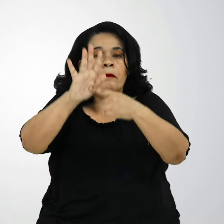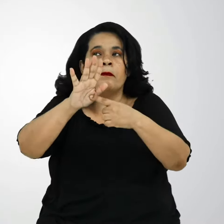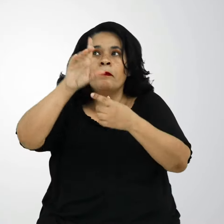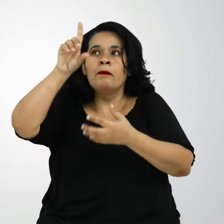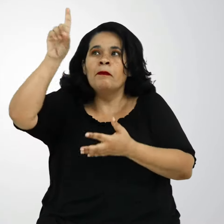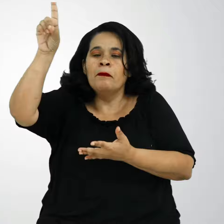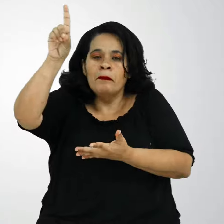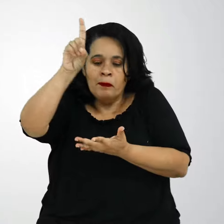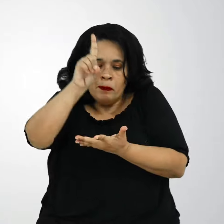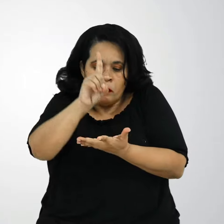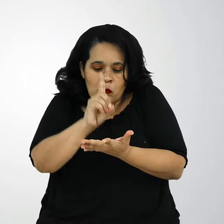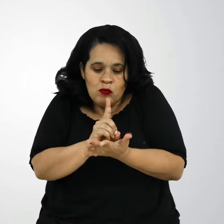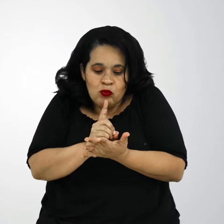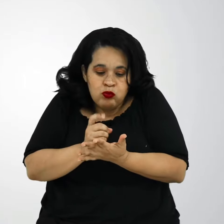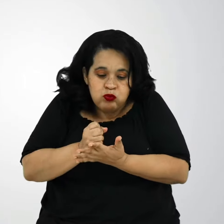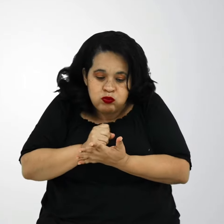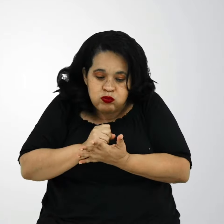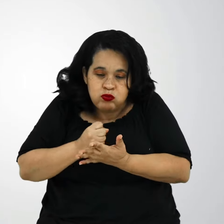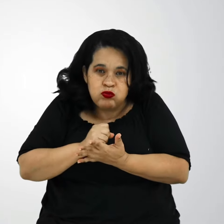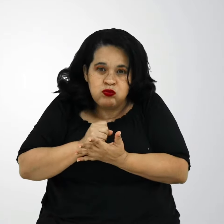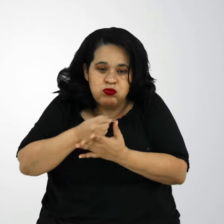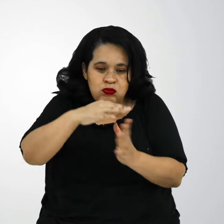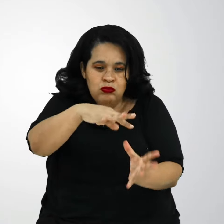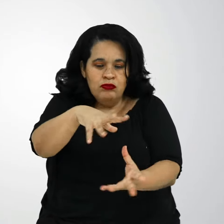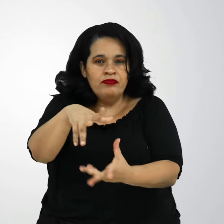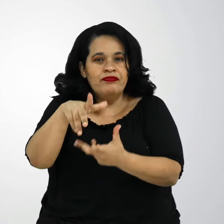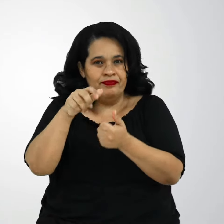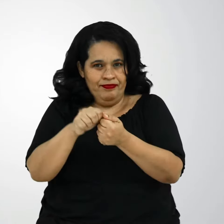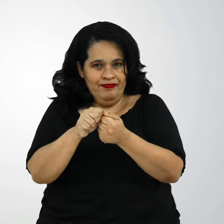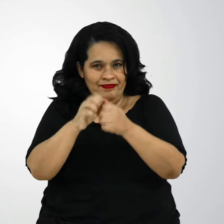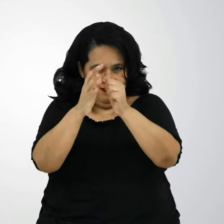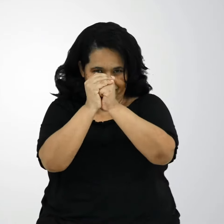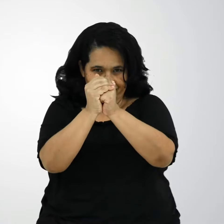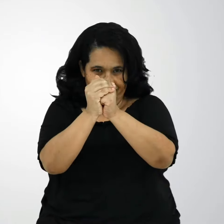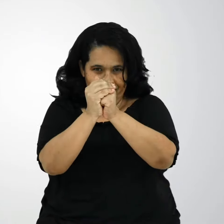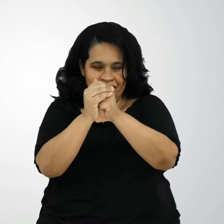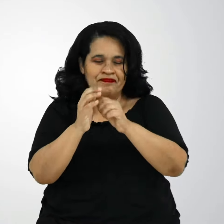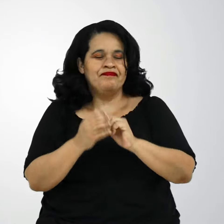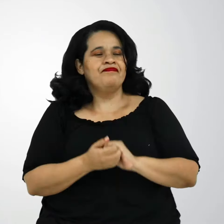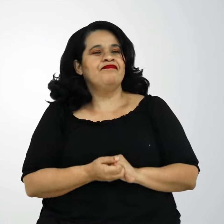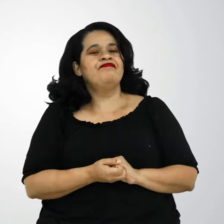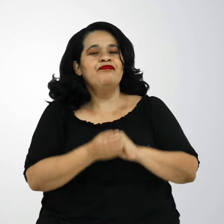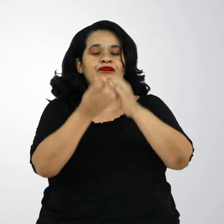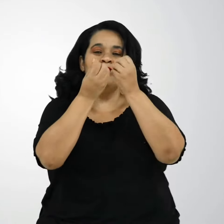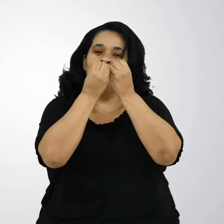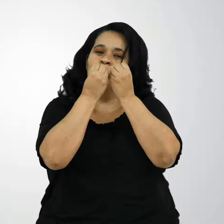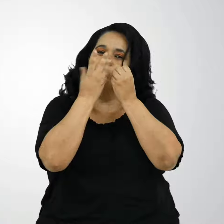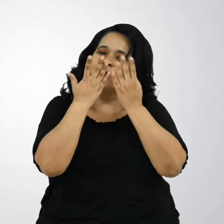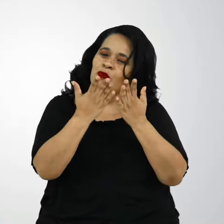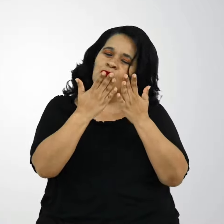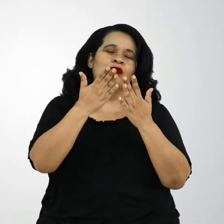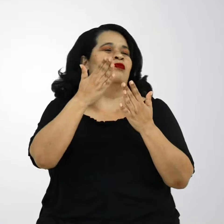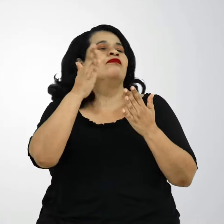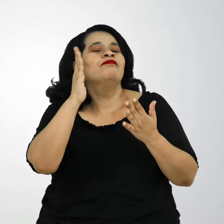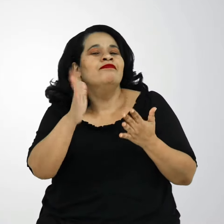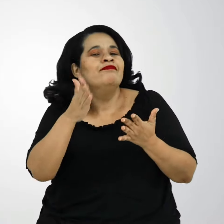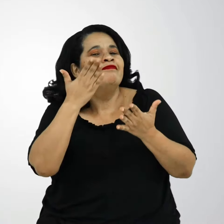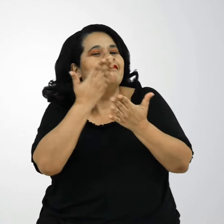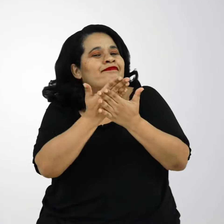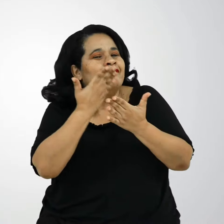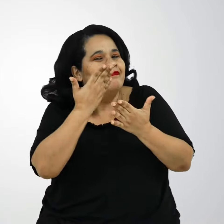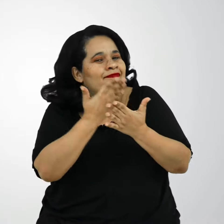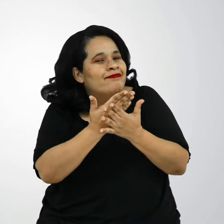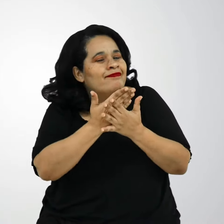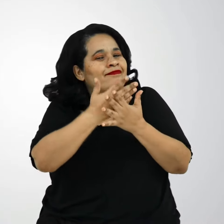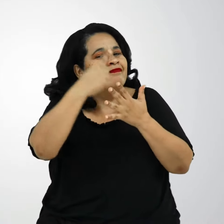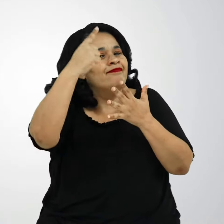controle da sua mão. Então, a gente fica feliz por esse momento. Amém. Bom, nós já estudamos aqui, conforme